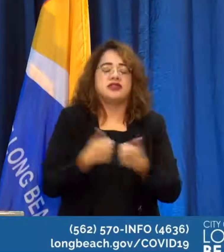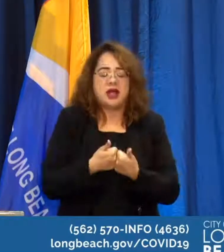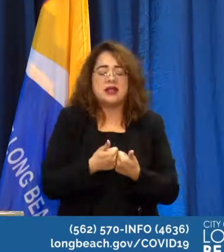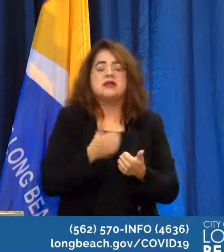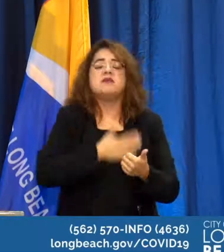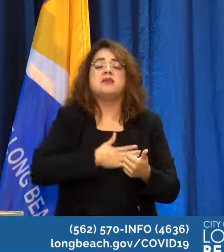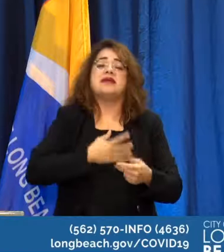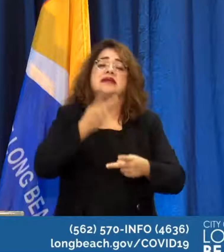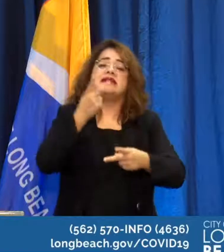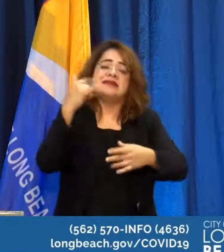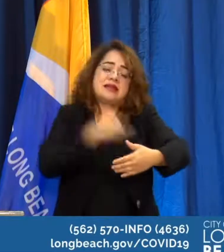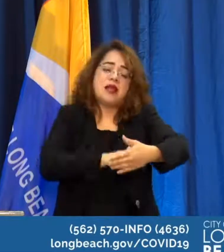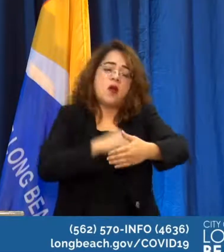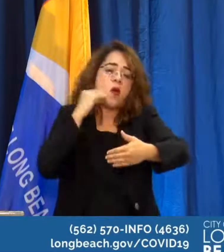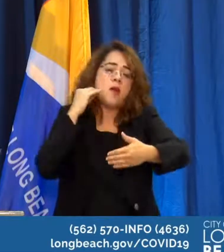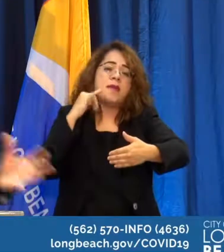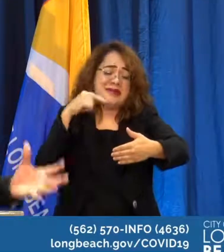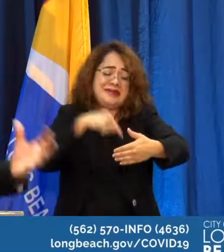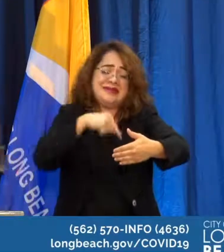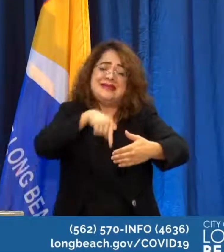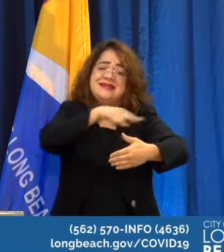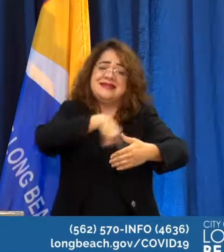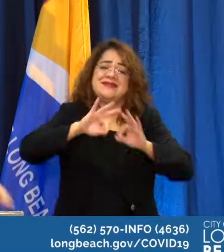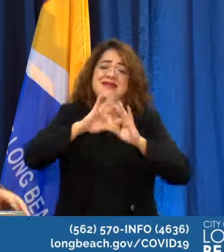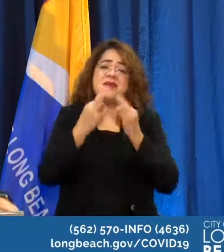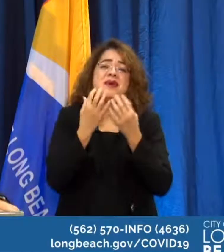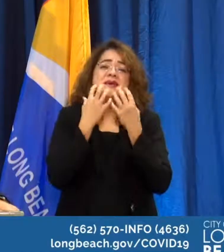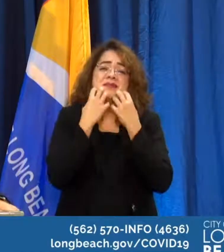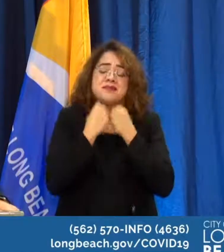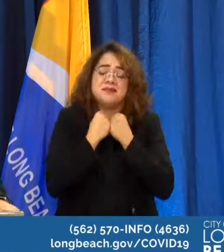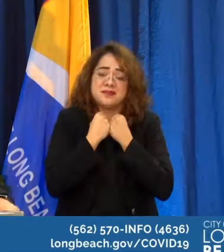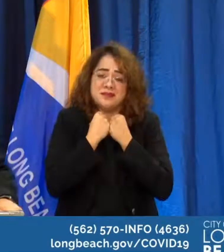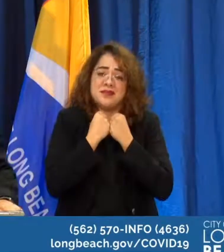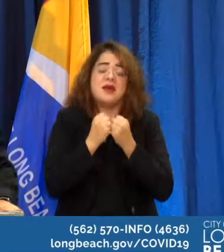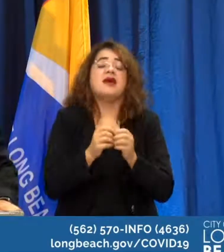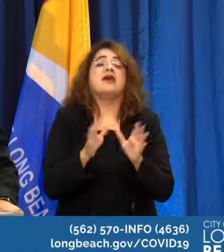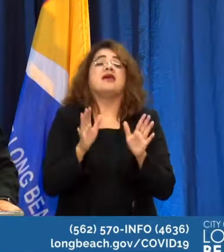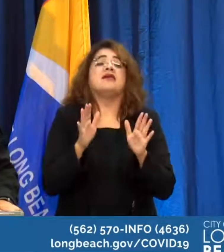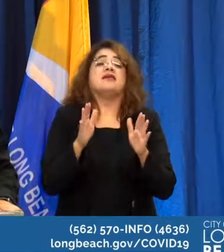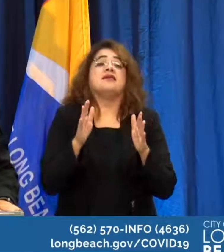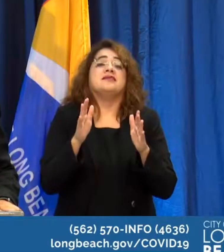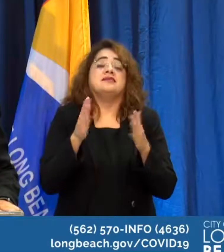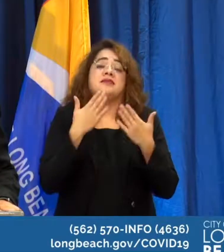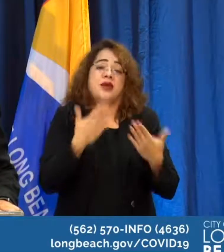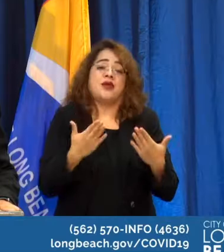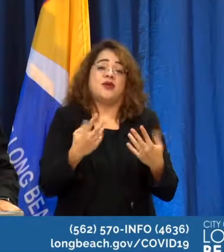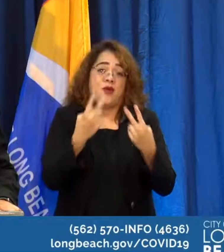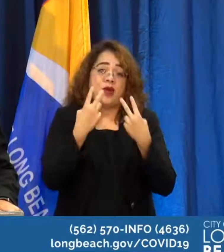familia y por favor también no se pongan todos juntos a esta semana. Muchas gracias.